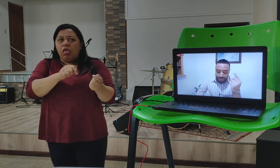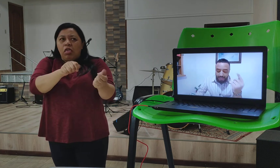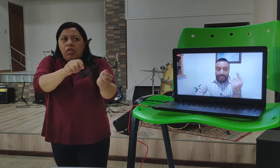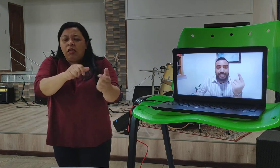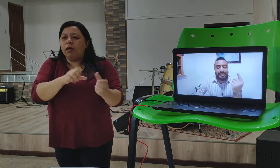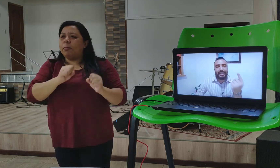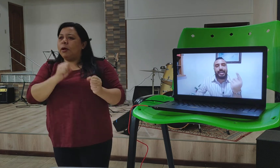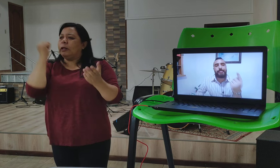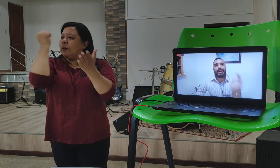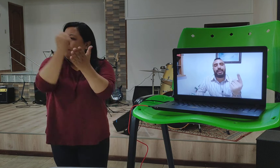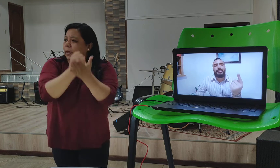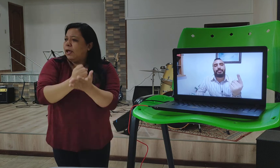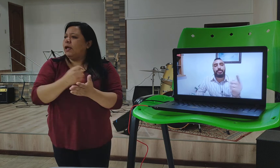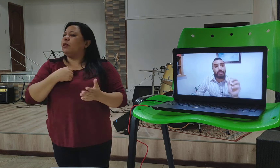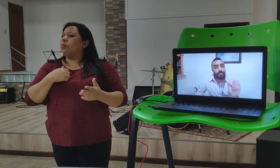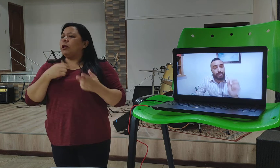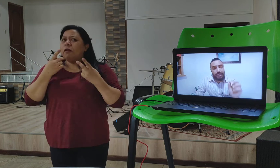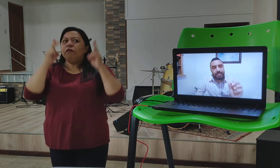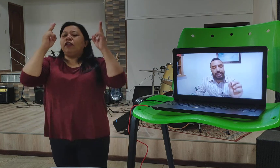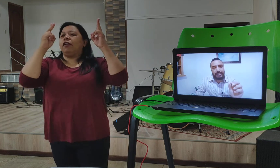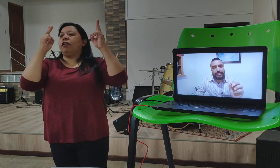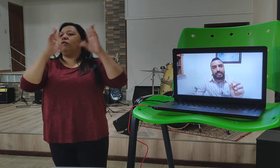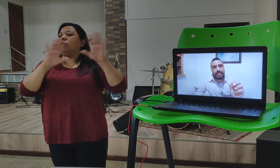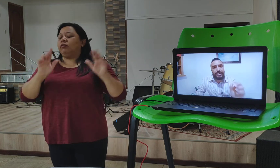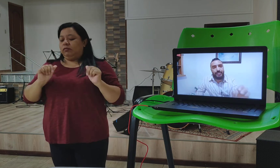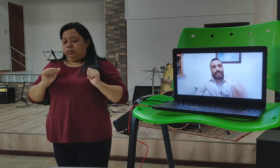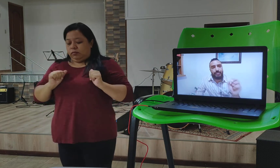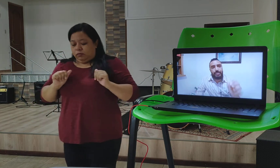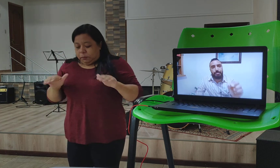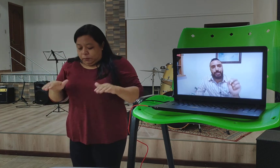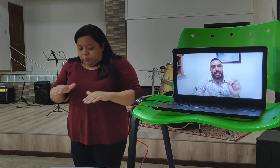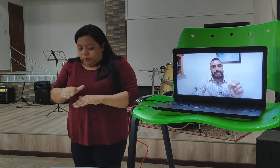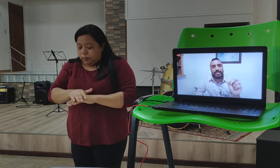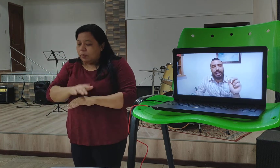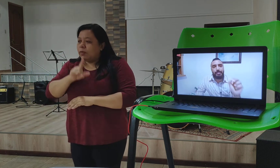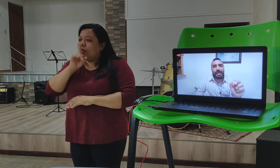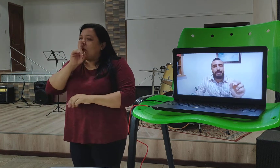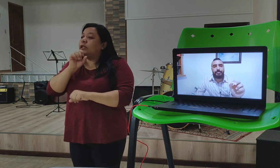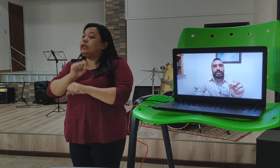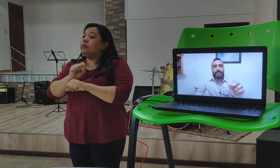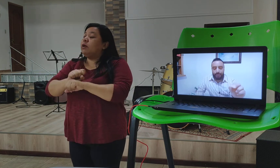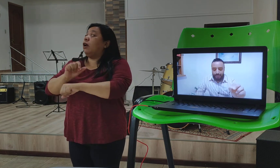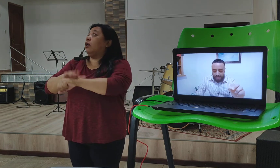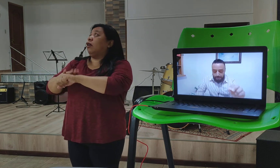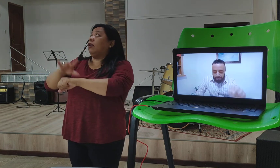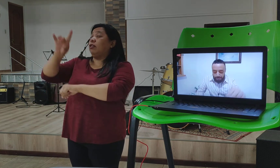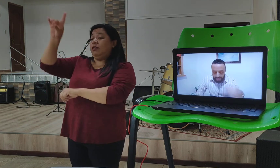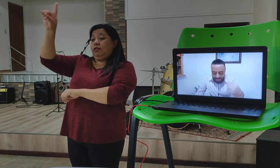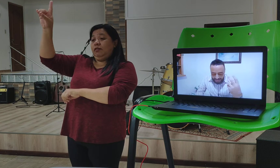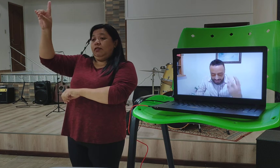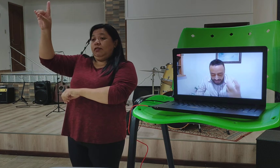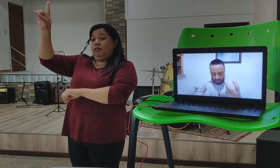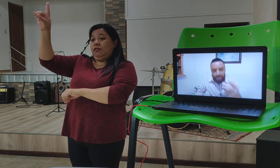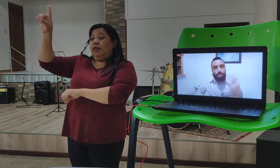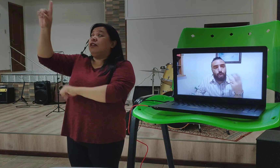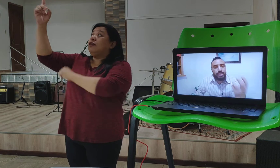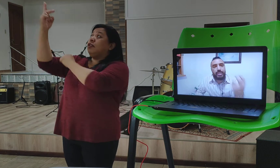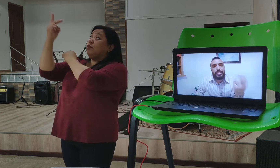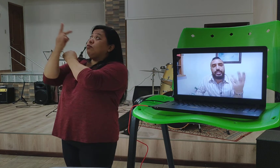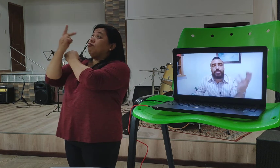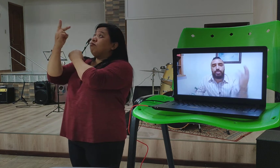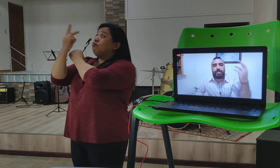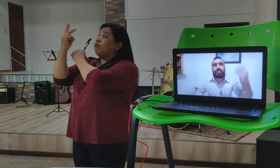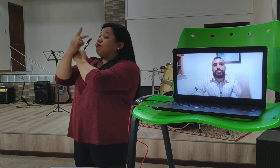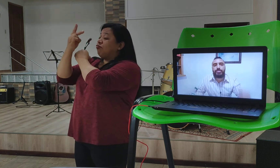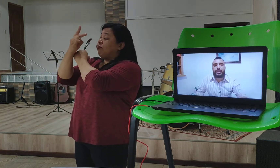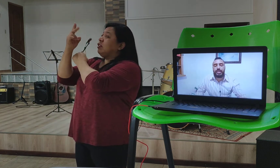Ele poderia se gabar, irmãos, olha que interessante, Davi poderia se gabar da proteção exclusiva